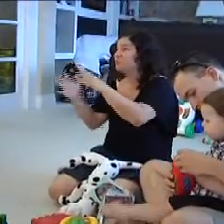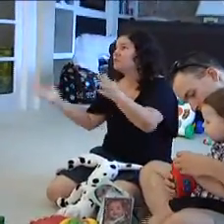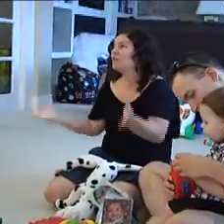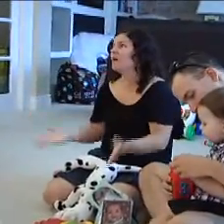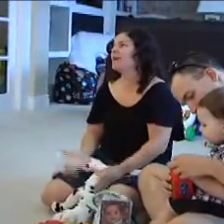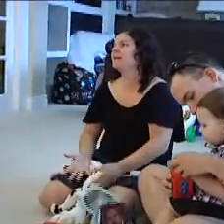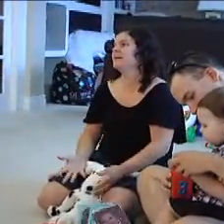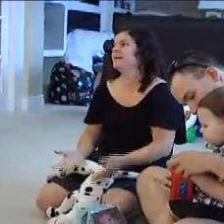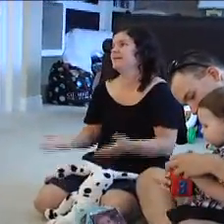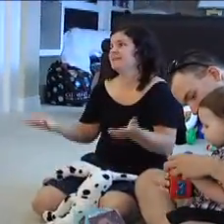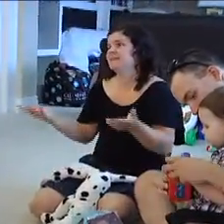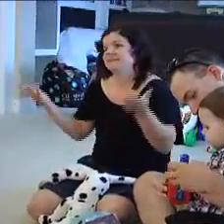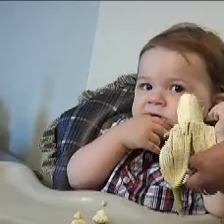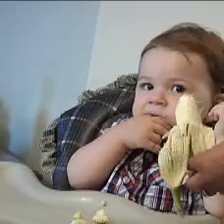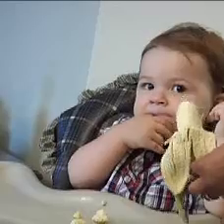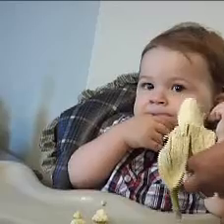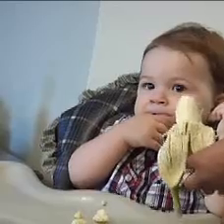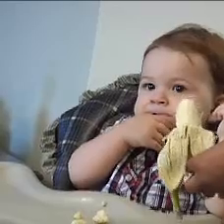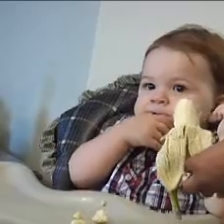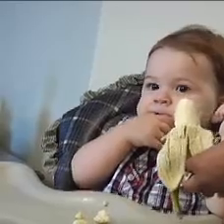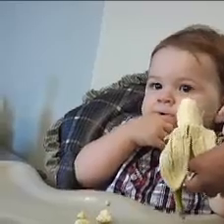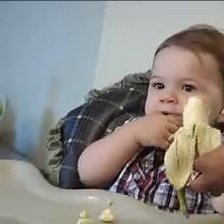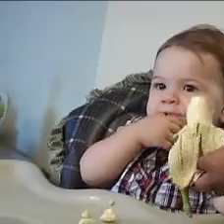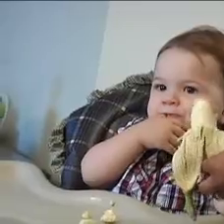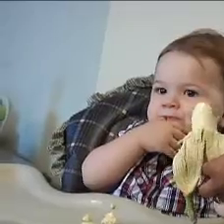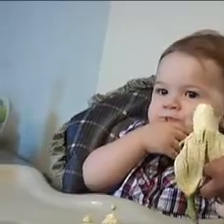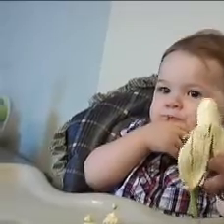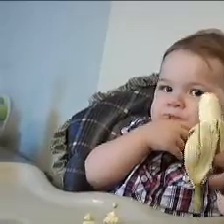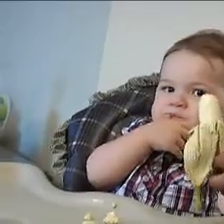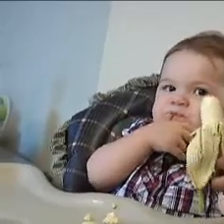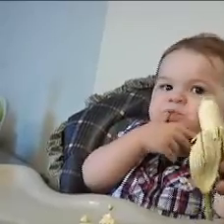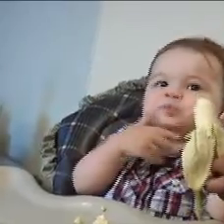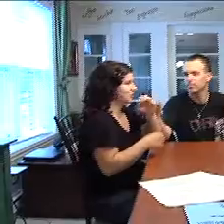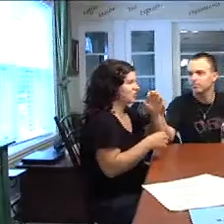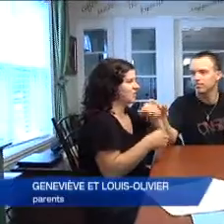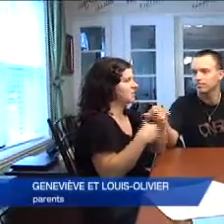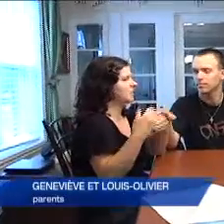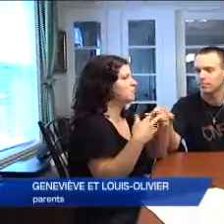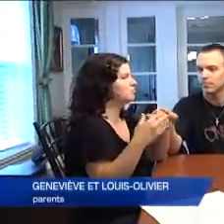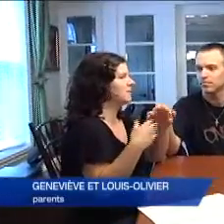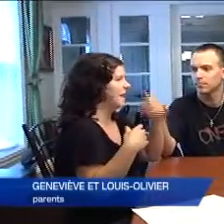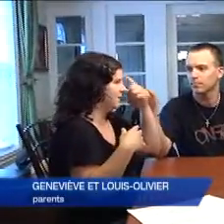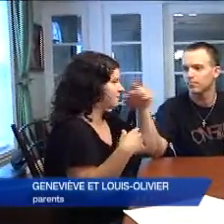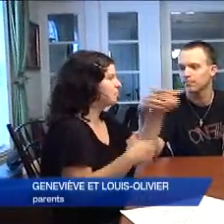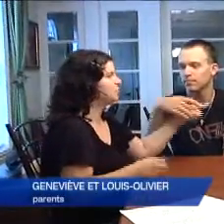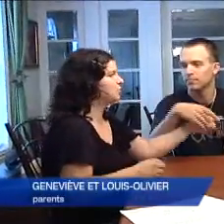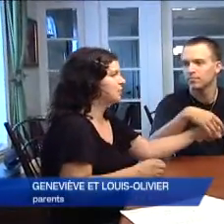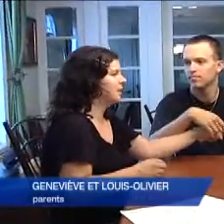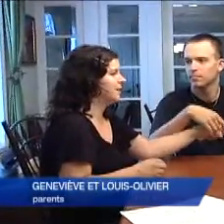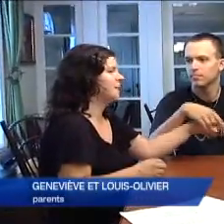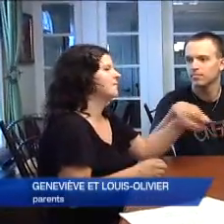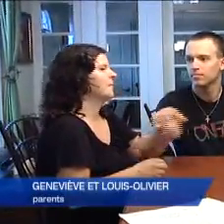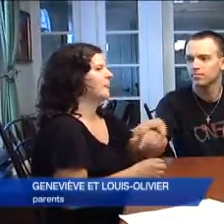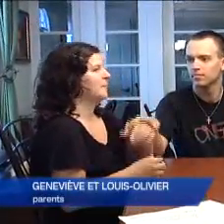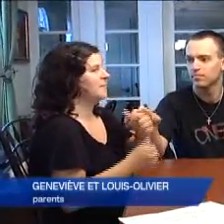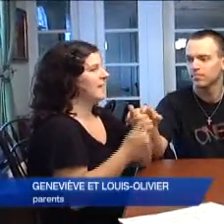tout apprendre. Il veut tout voir. Mais aucune garderie n'est prête à le recevoir. Il est prête que l'air sur place pour Raphaël.